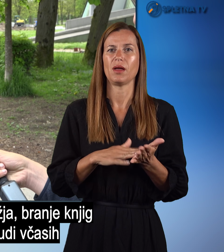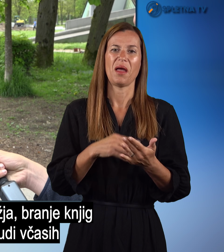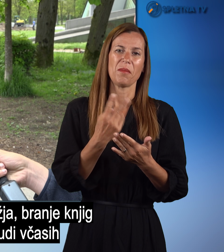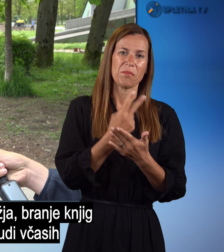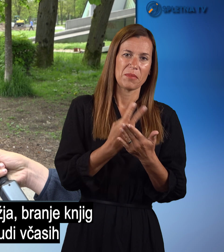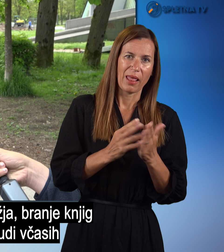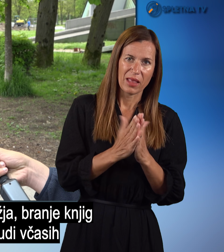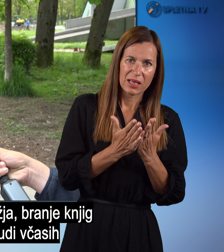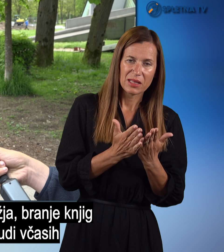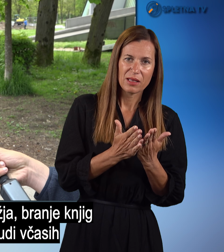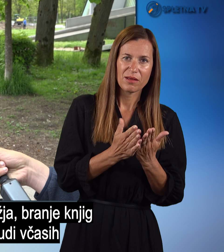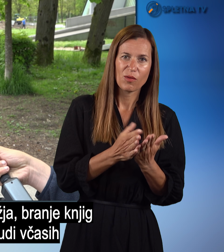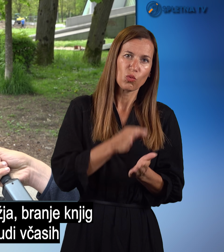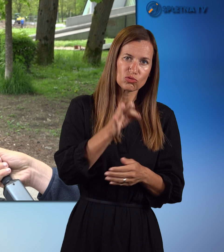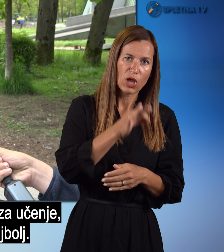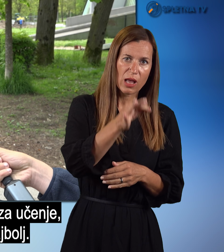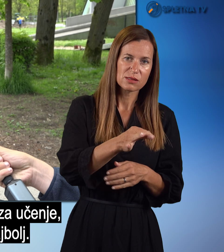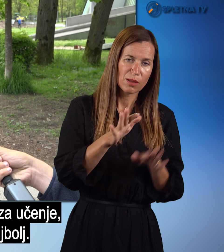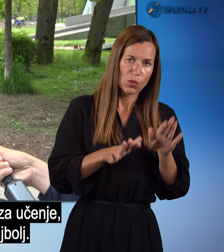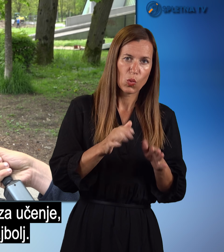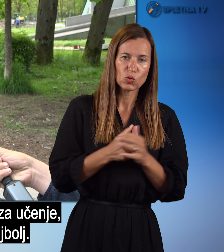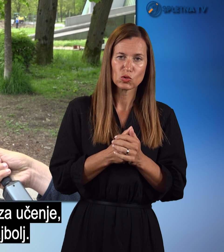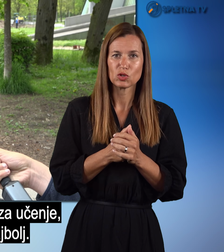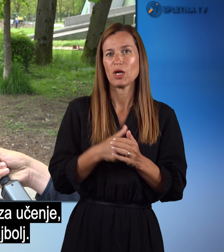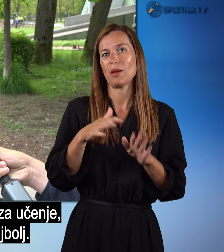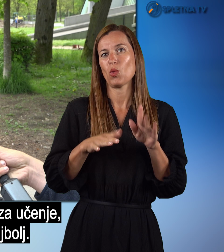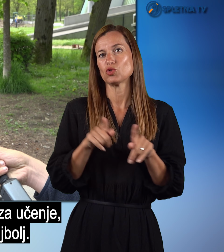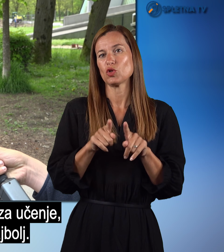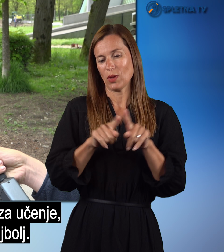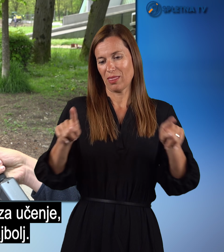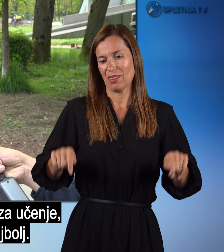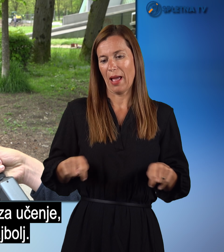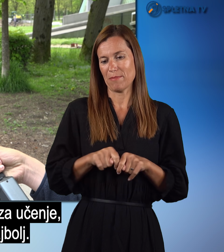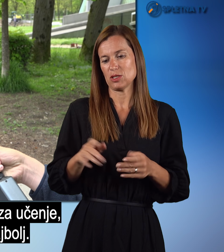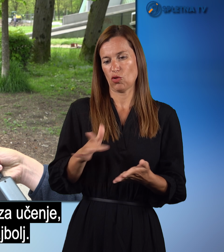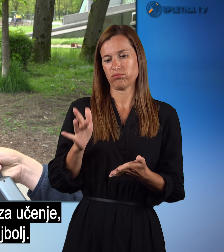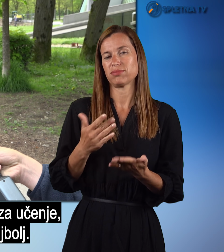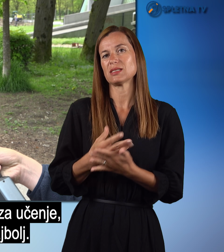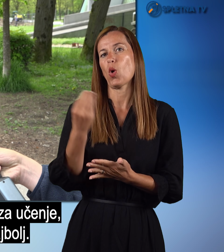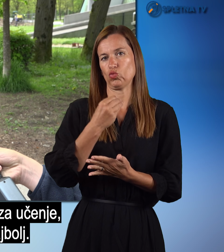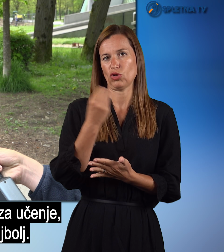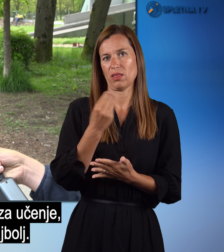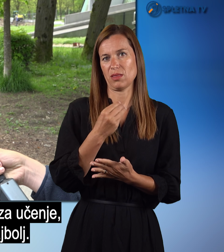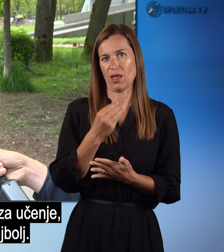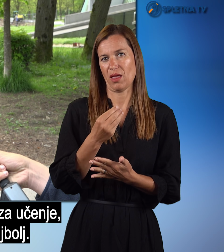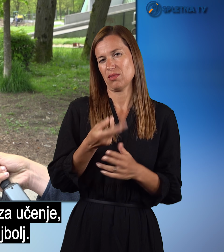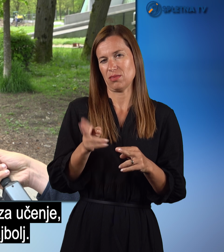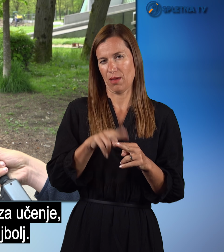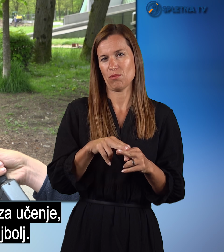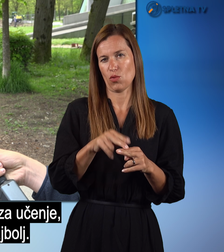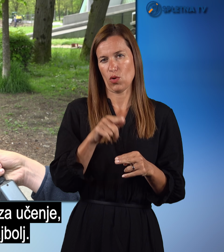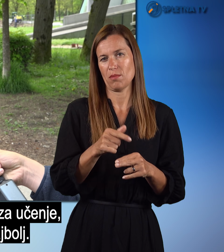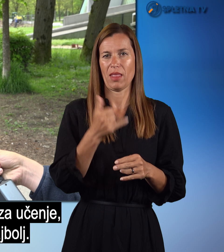pa tako, ne vem, branje knjig mogoče tudi včasih, pa mogoče tablica za učenje, to je